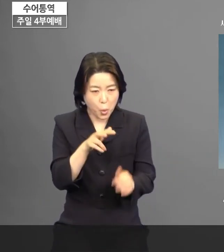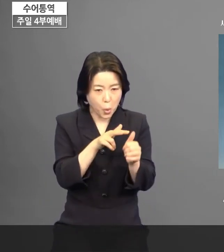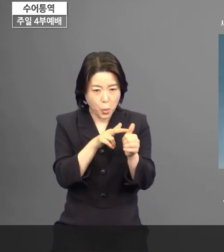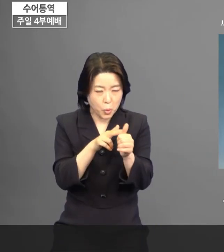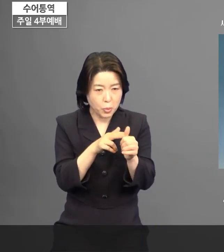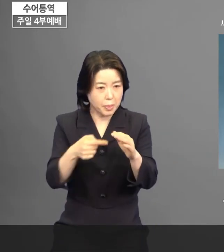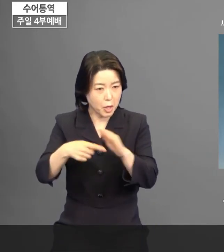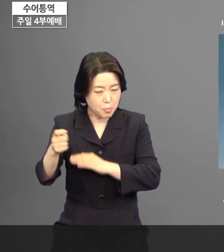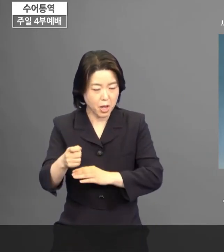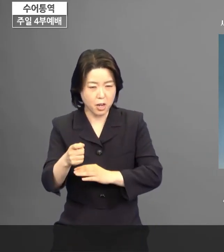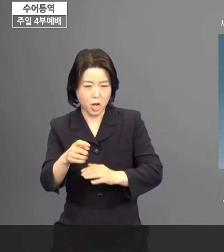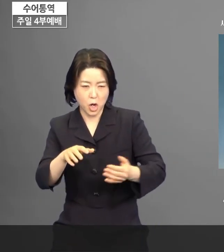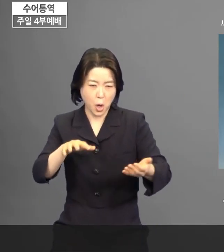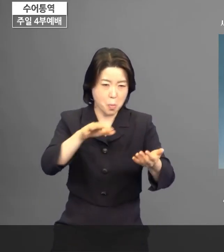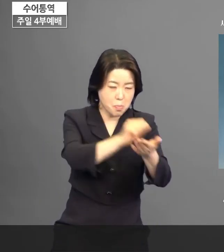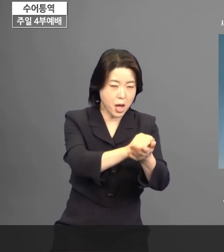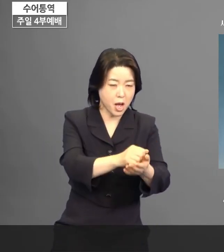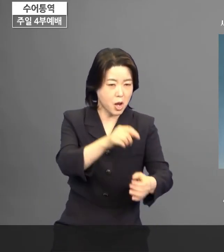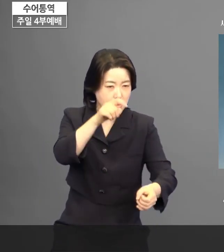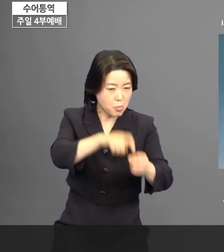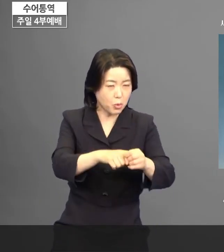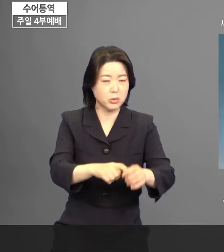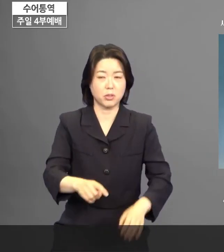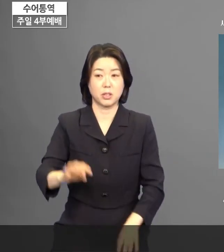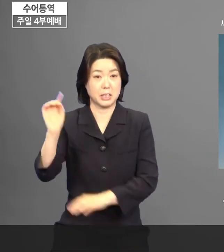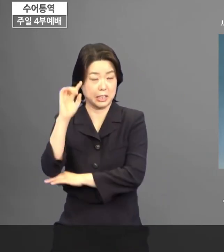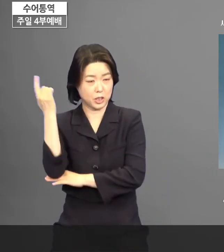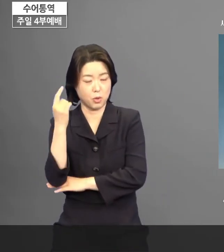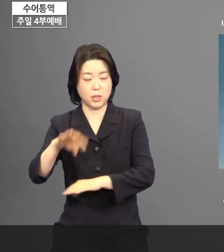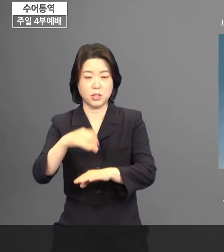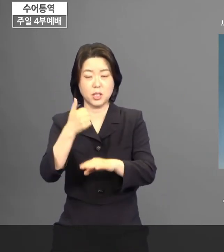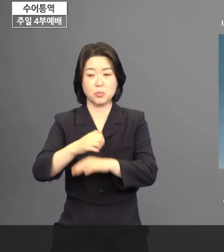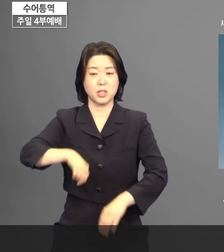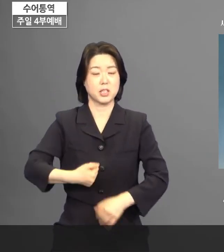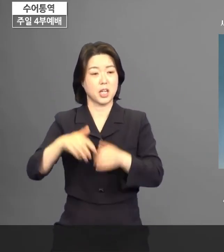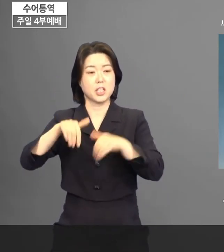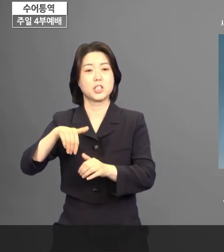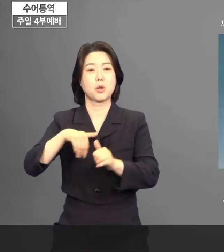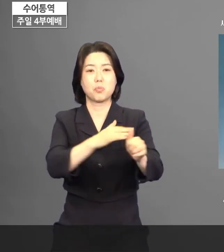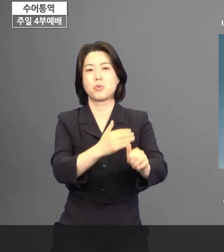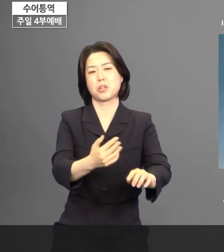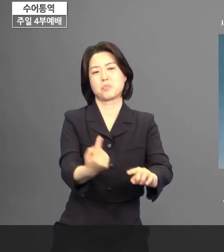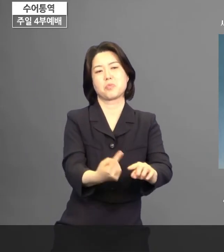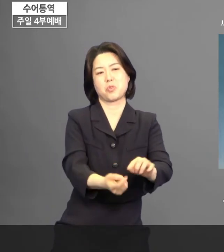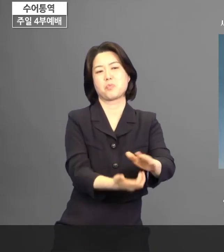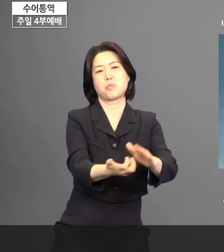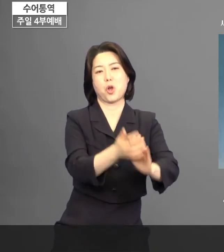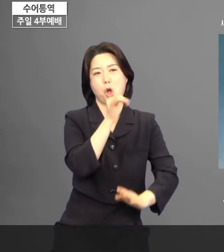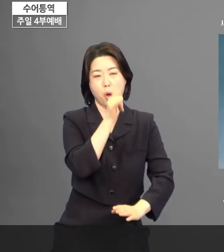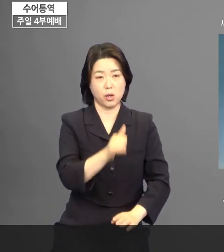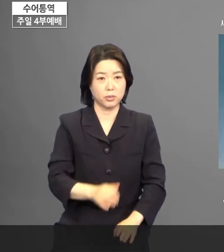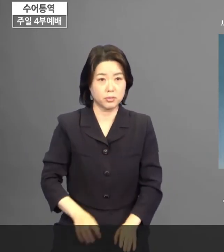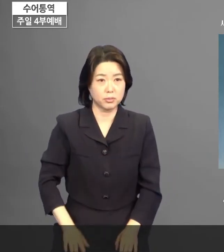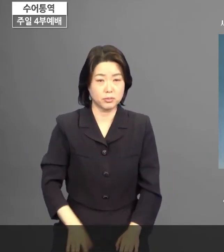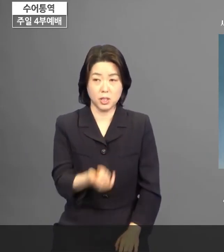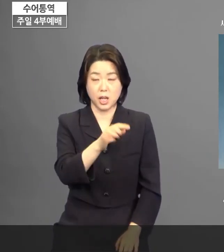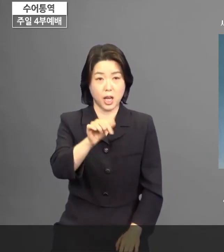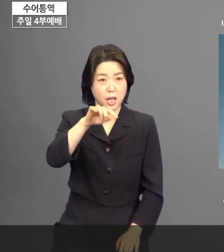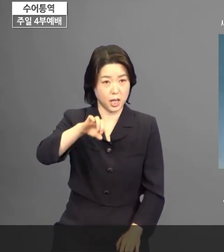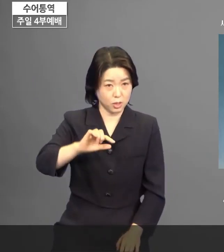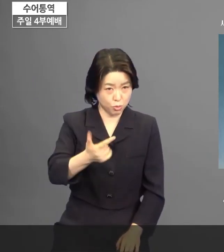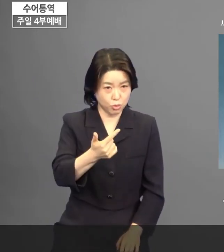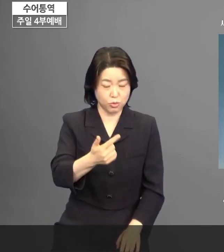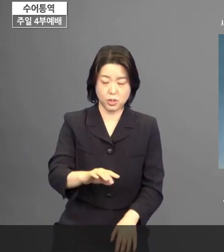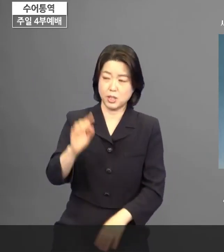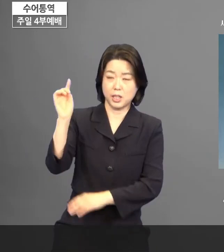정탐하여 함락시키려고 다윗이 임금님께 자기의 신하들을 보낸 것이 아닙니까? 그래서 한운은